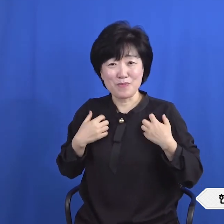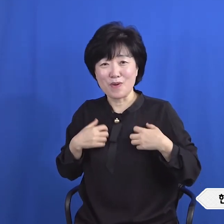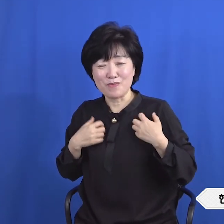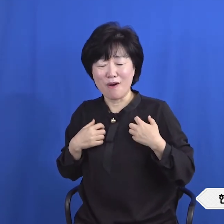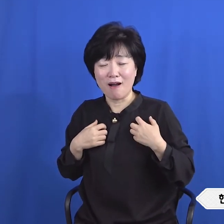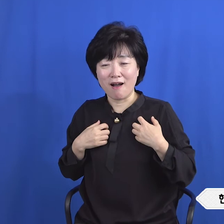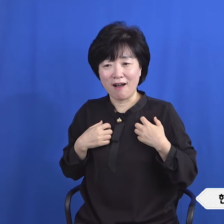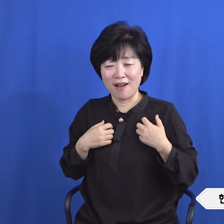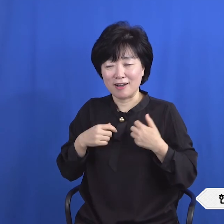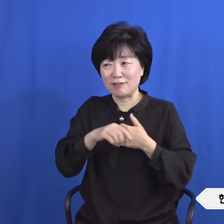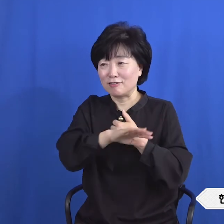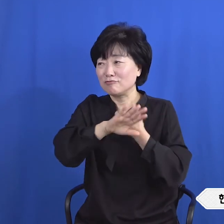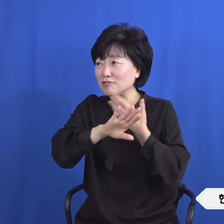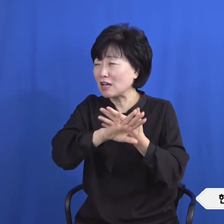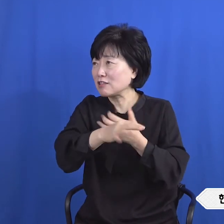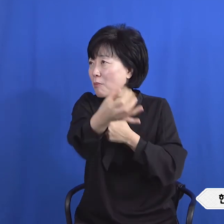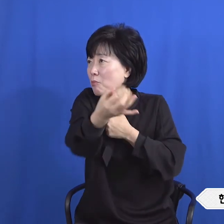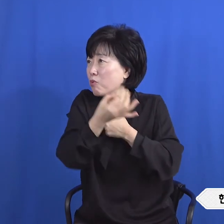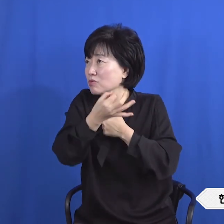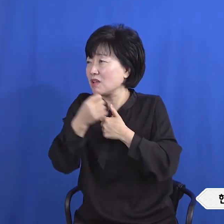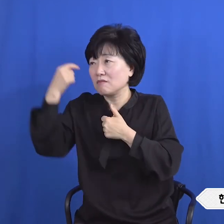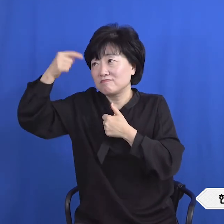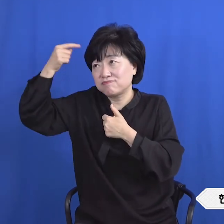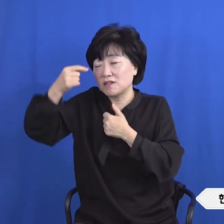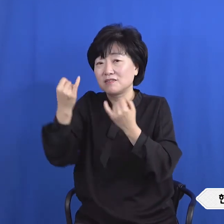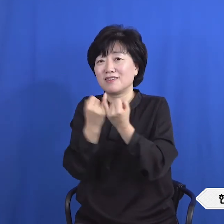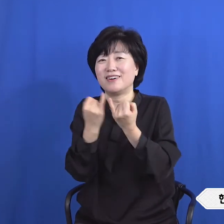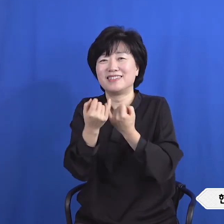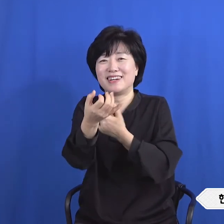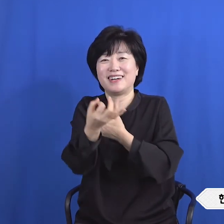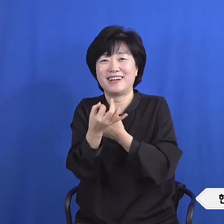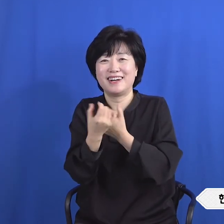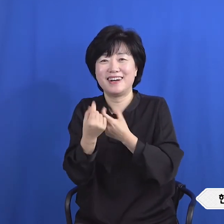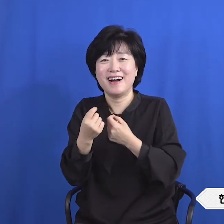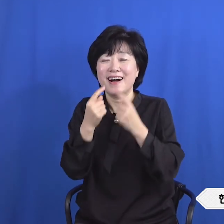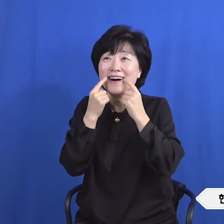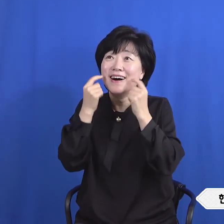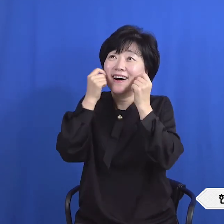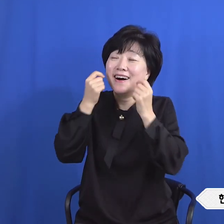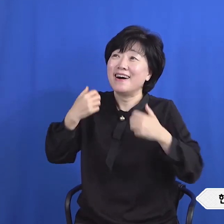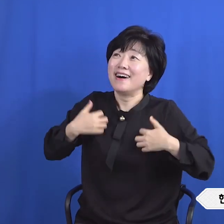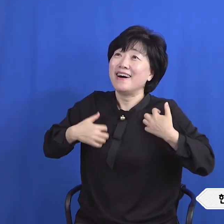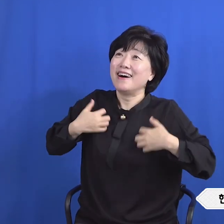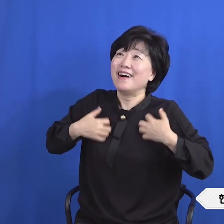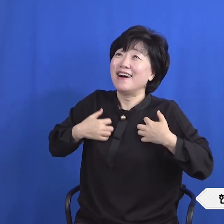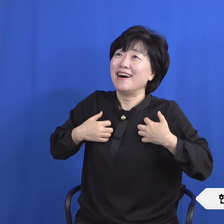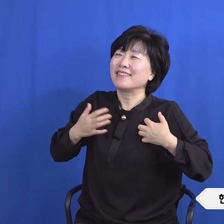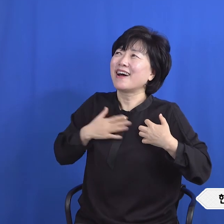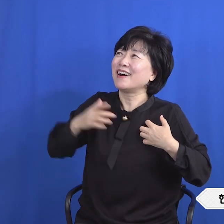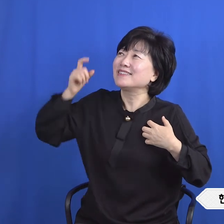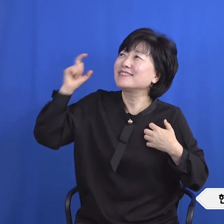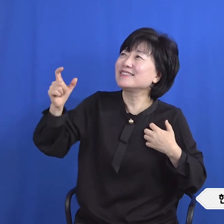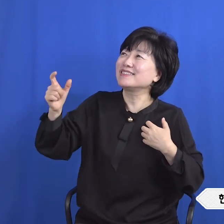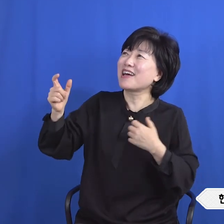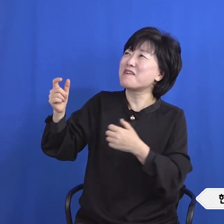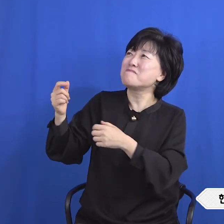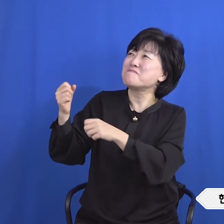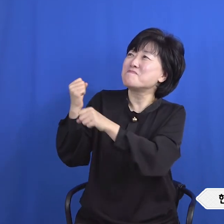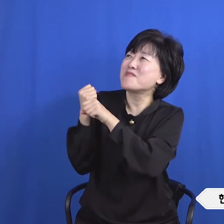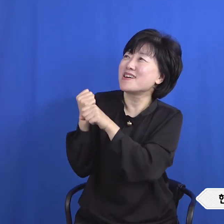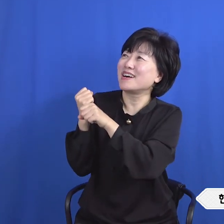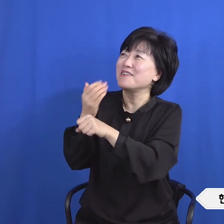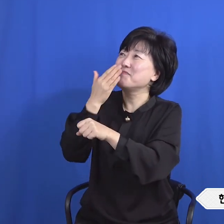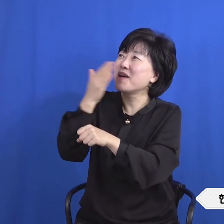아마 이상한 여자처럼 보였을 거예요. 아, 이제 내가 세상에서 제일 튼튼한 백을 얻었구나 하는